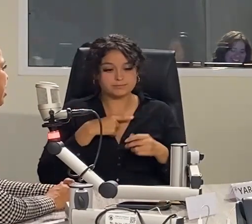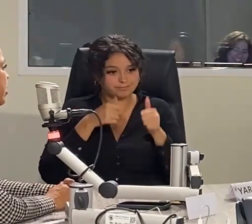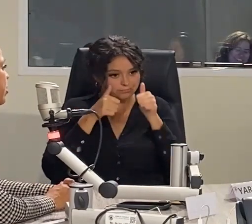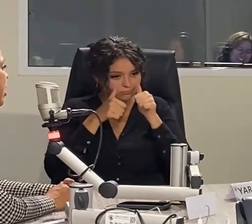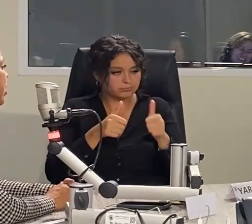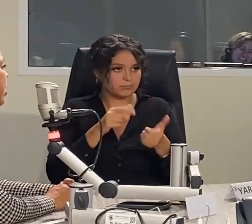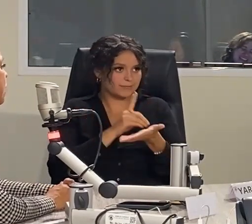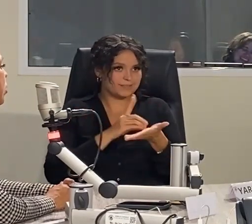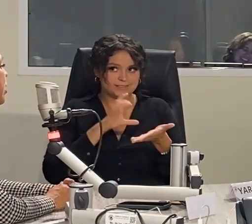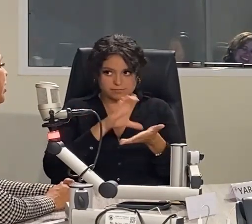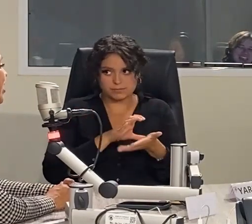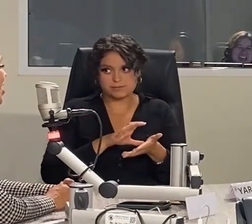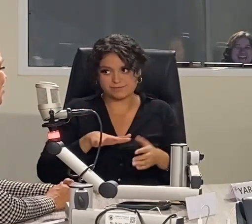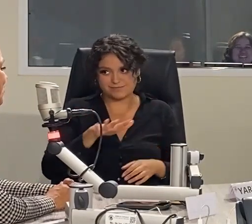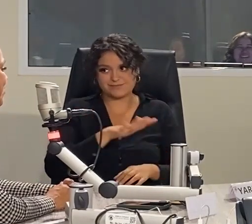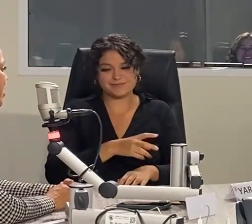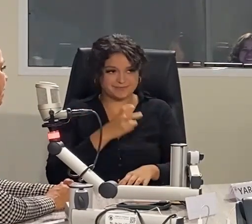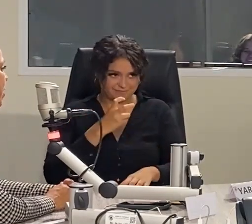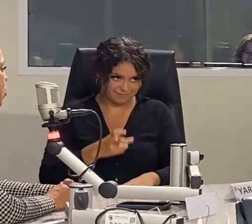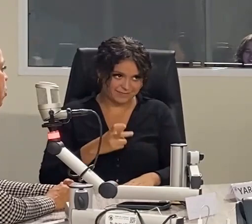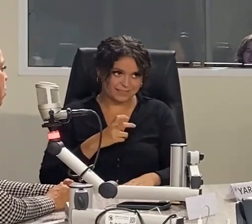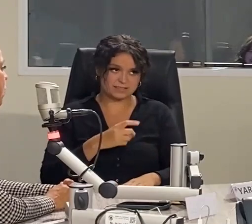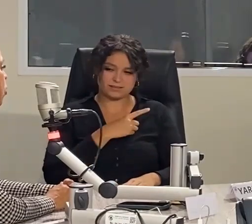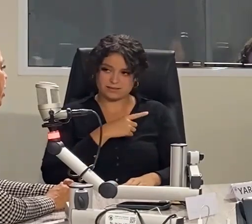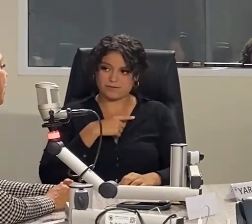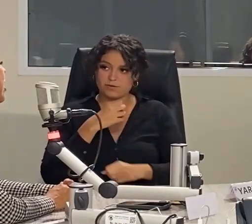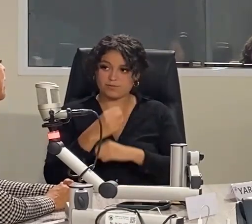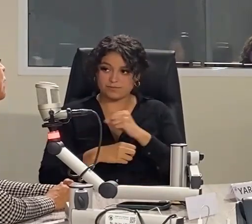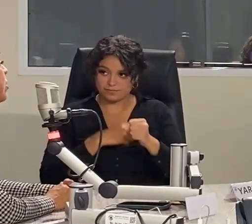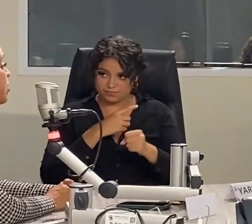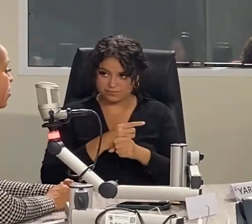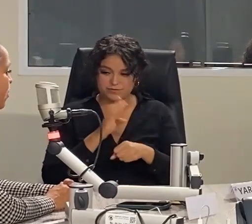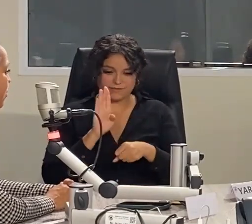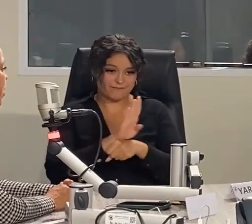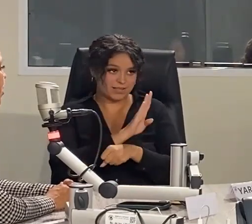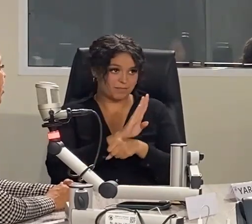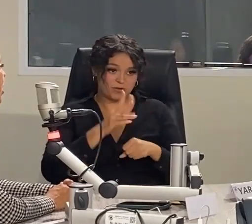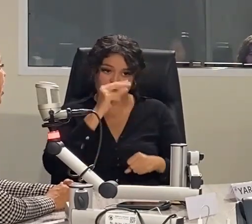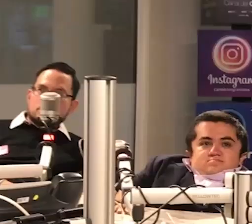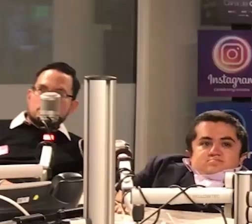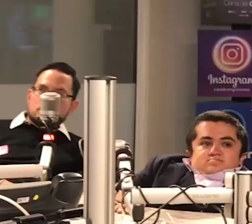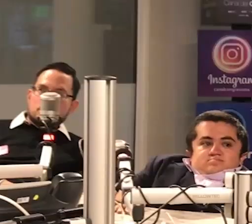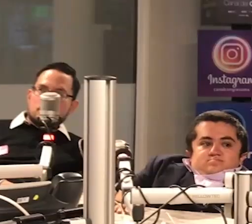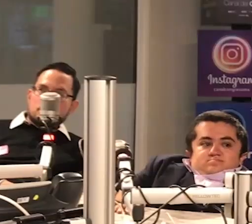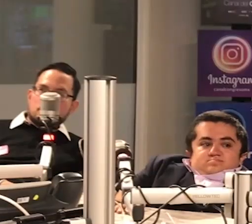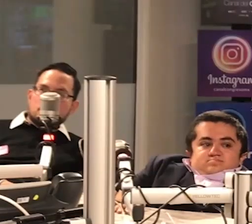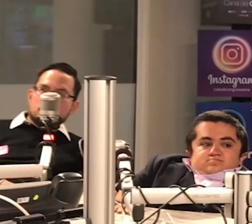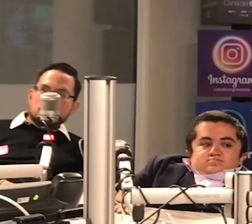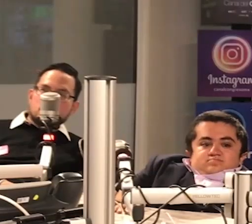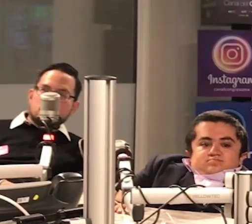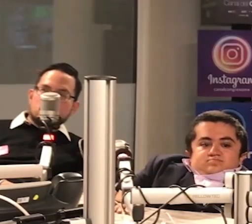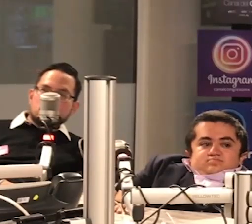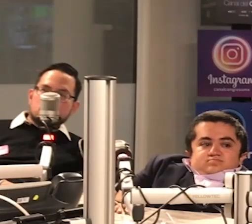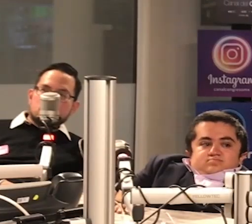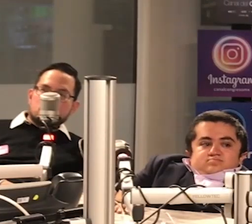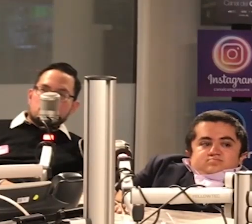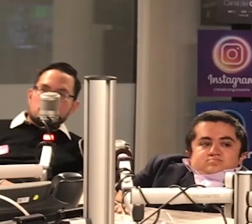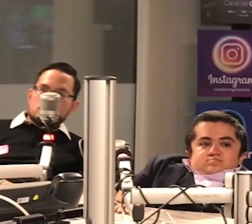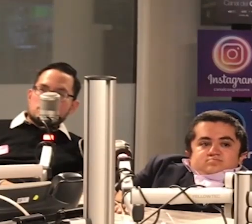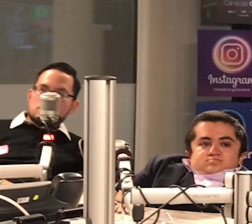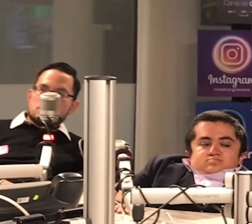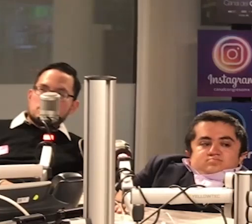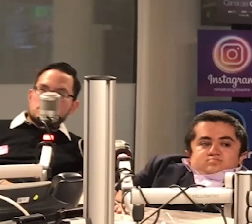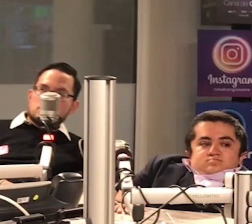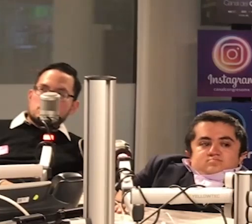que así es la política, ¿no? Pero por el beneficio de las personas con